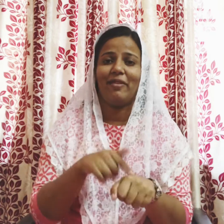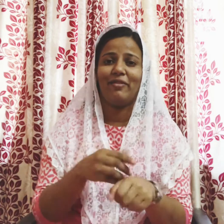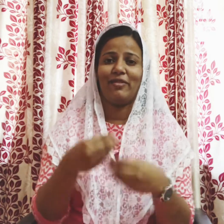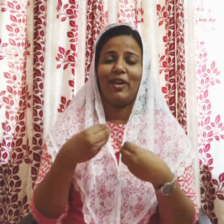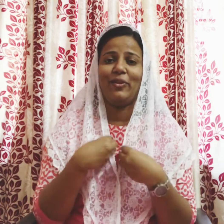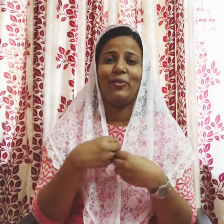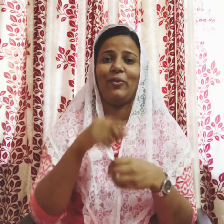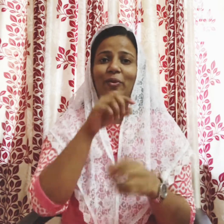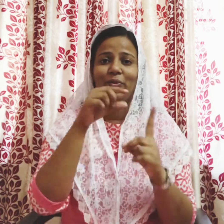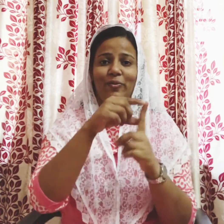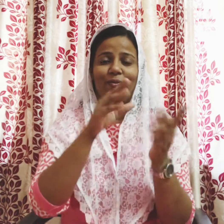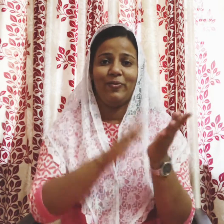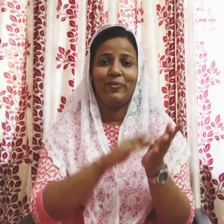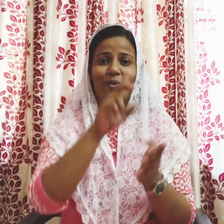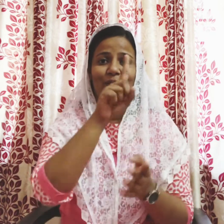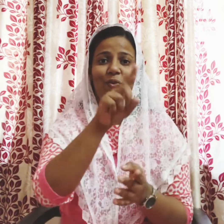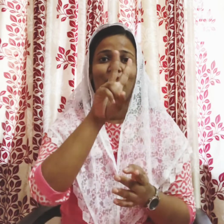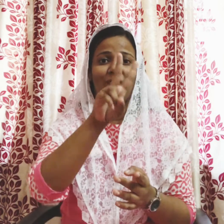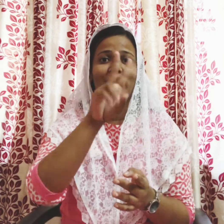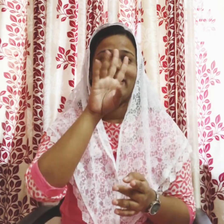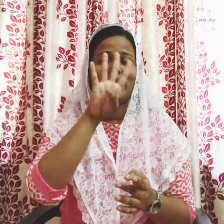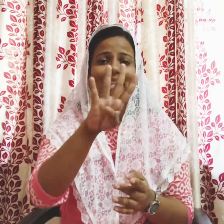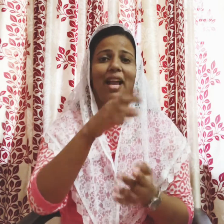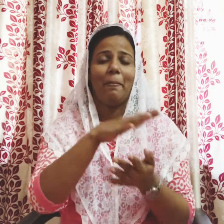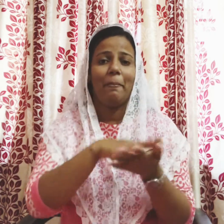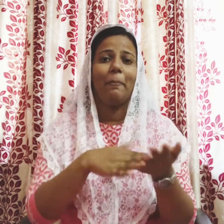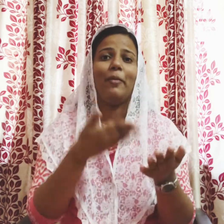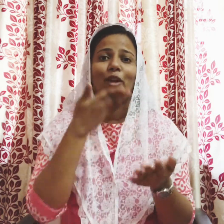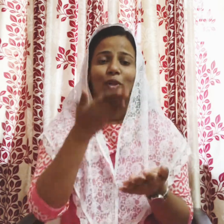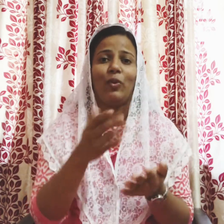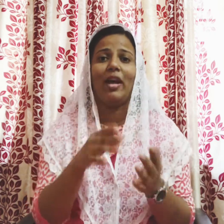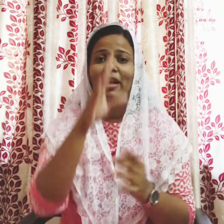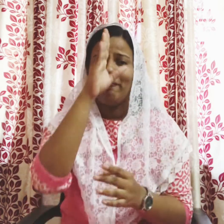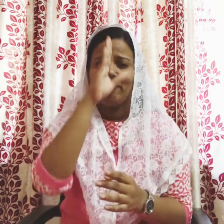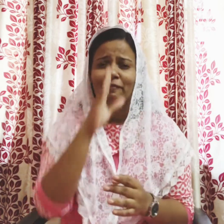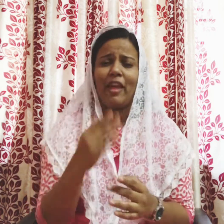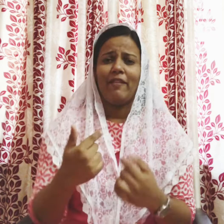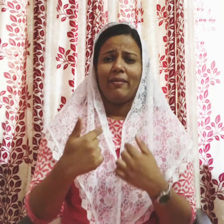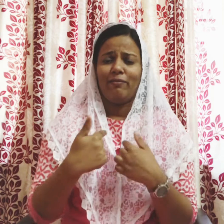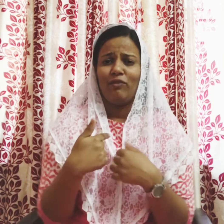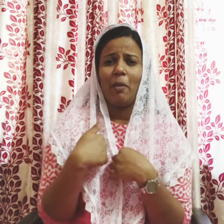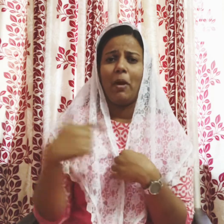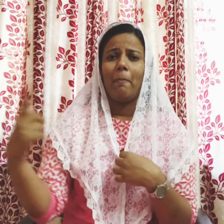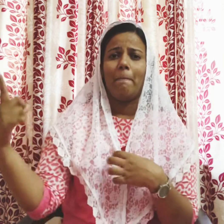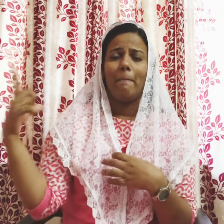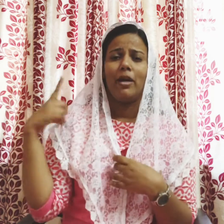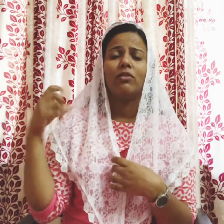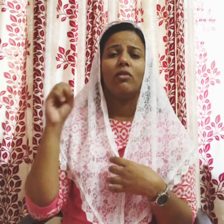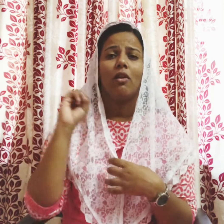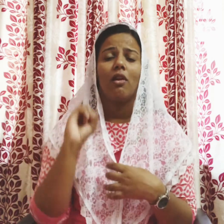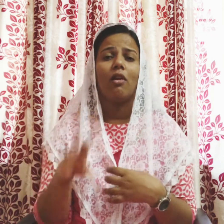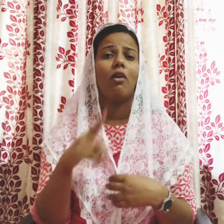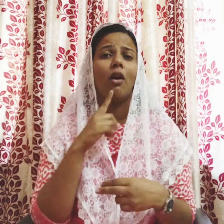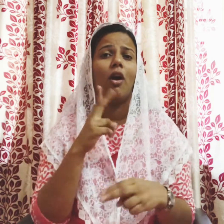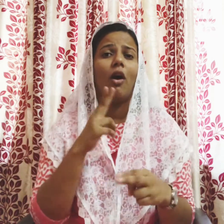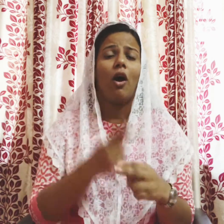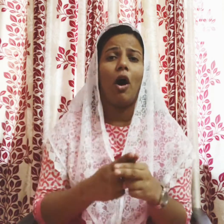ചെയ്യാം. 124-ാം സങ്കീർത്തനങ്ങൾ ഇങ്ങനെ പറയുന്നു, പറയേണ്ടത് എന്തെന്നാൽ, യഹോവ നമ്മുടെ പക്ഷത്തില്ലായിരുന്നുവെങ്കിൽ, മനുഷ്യർ നമ്മോട്